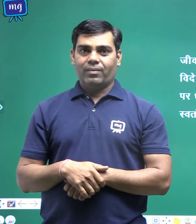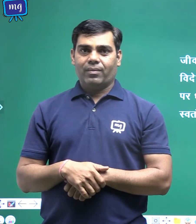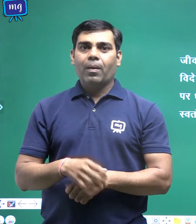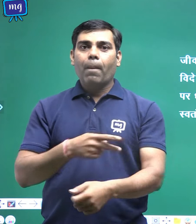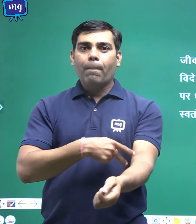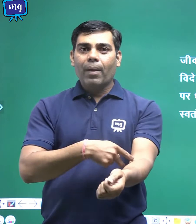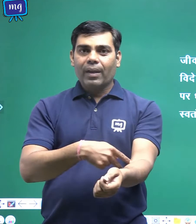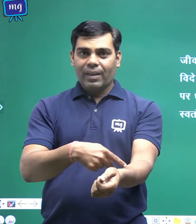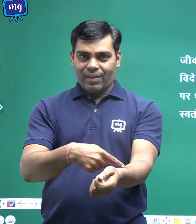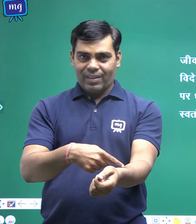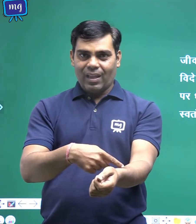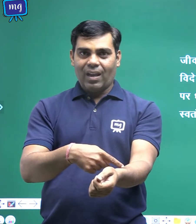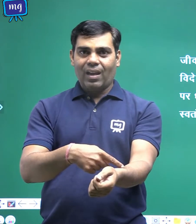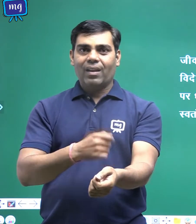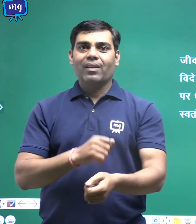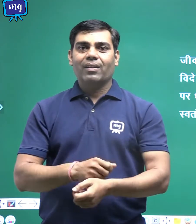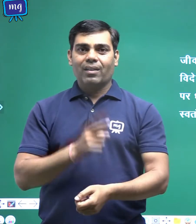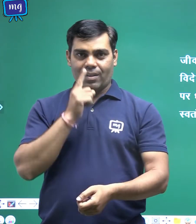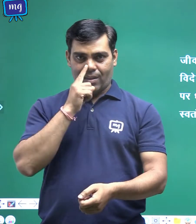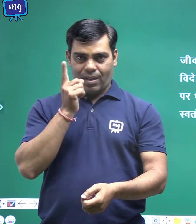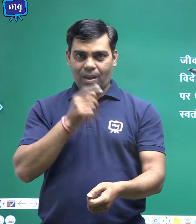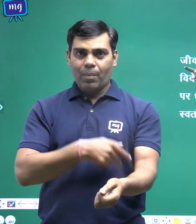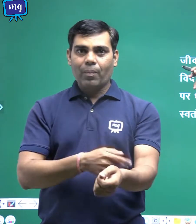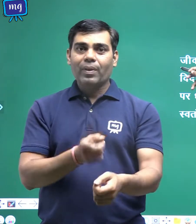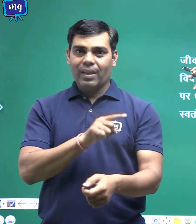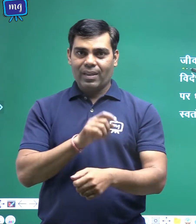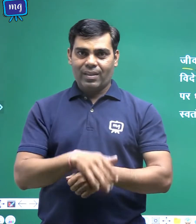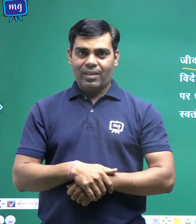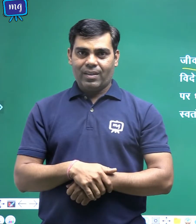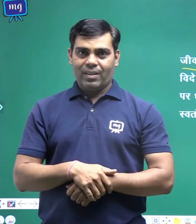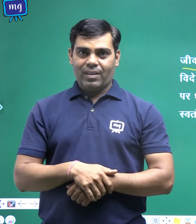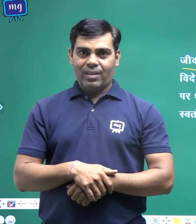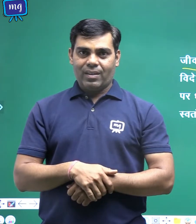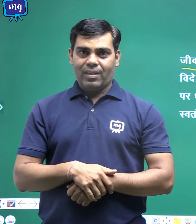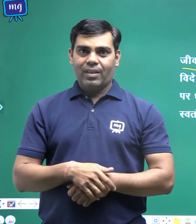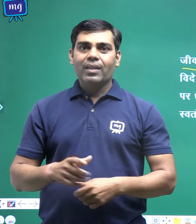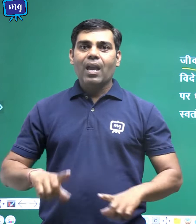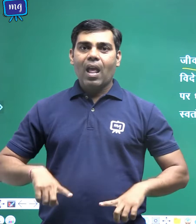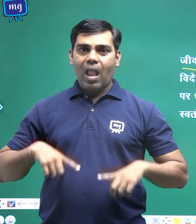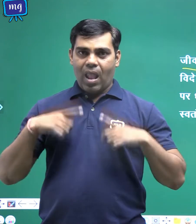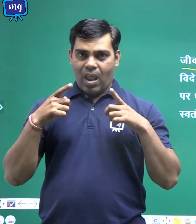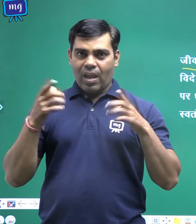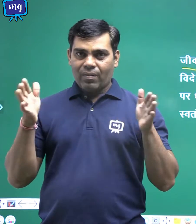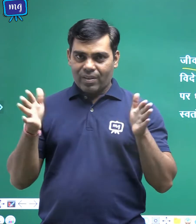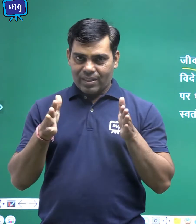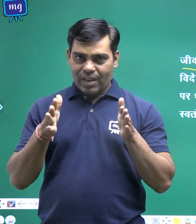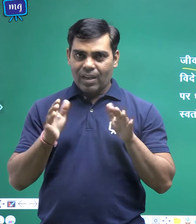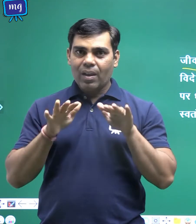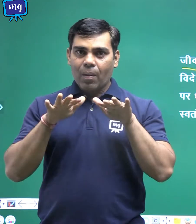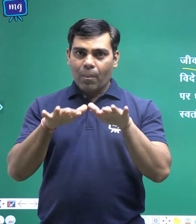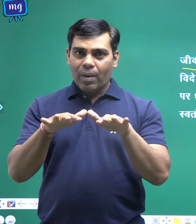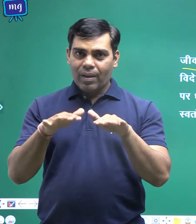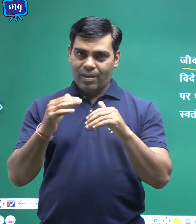भगिनी निवेदिता के जीवन काल पर आधारित है।